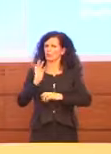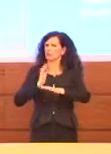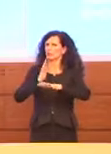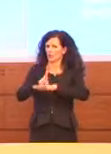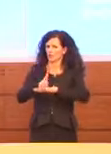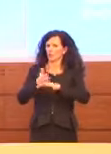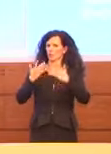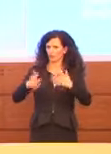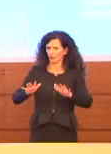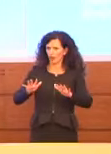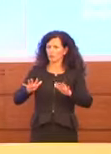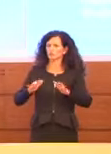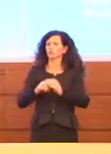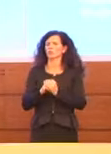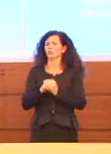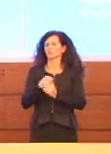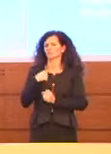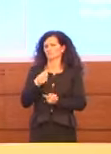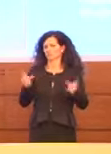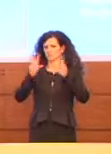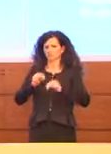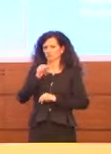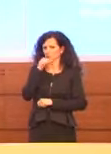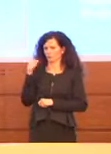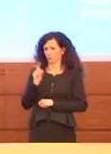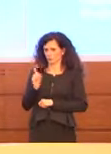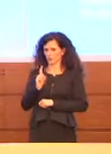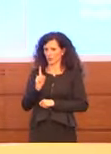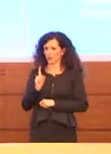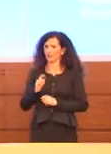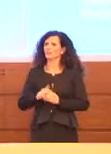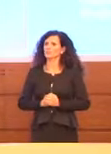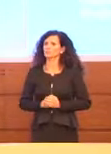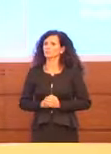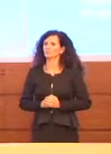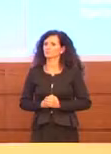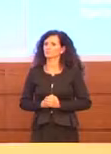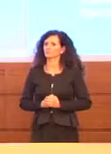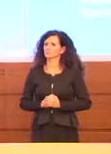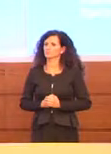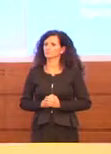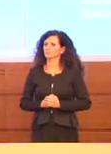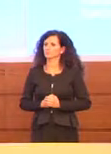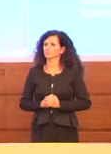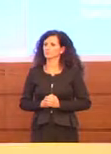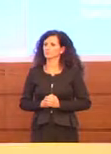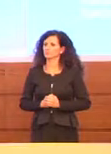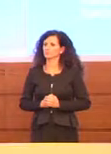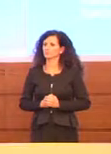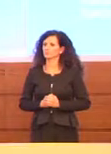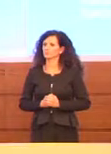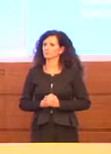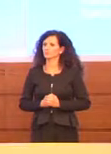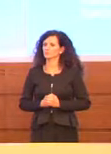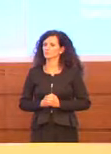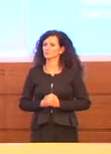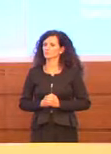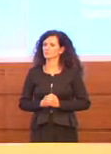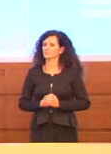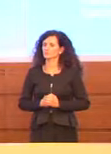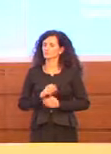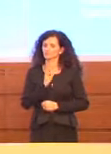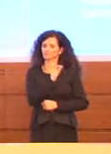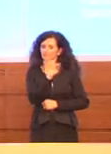senza che lo ricordo però ecco come si lamenta da più parti la